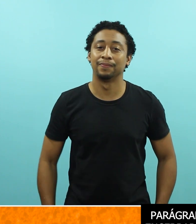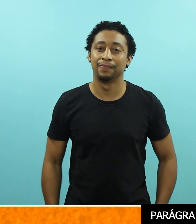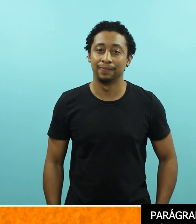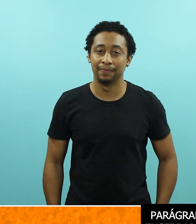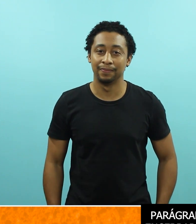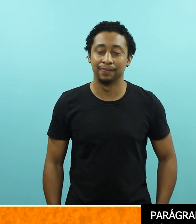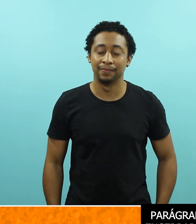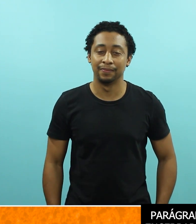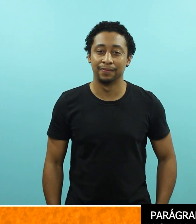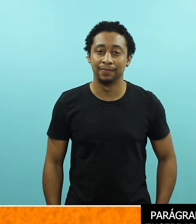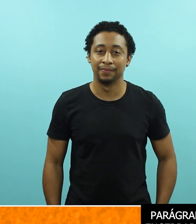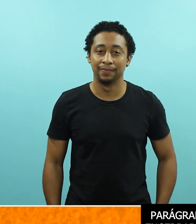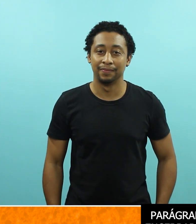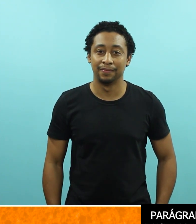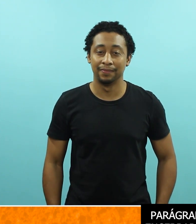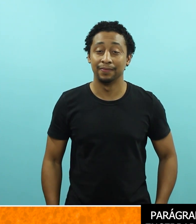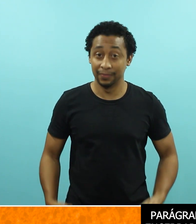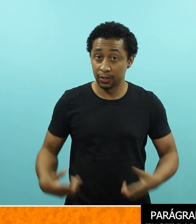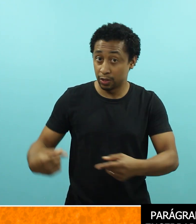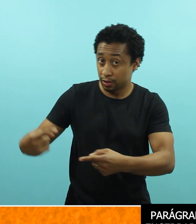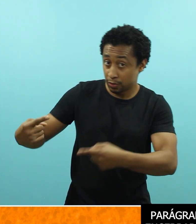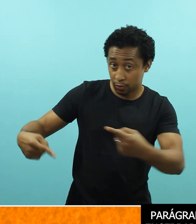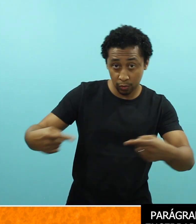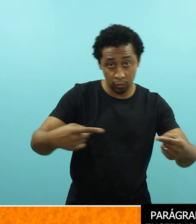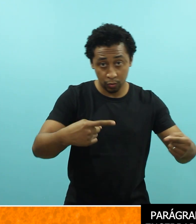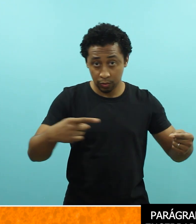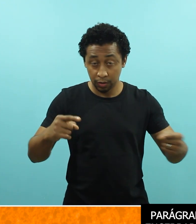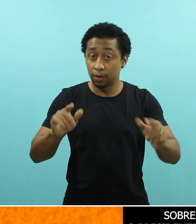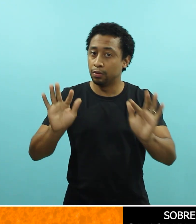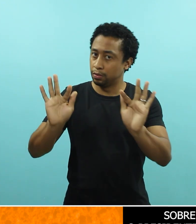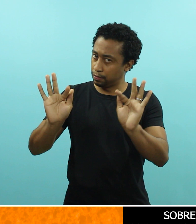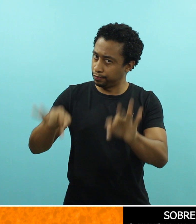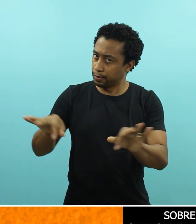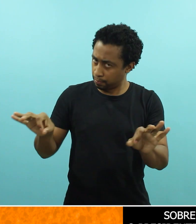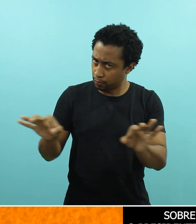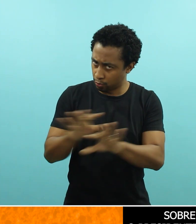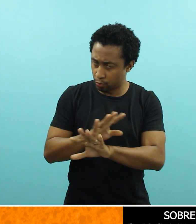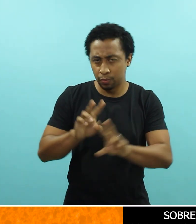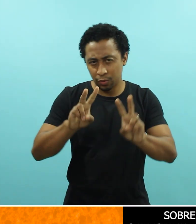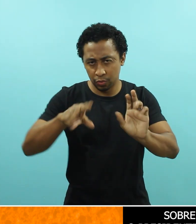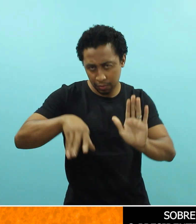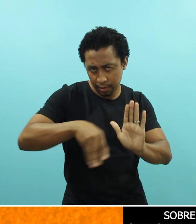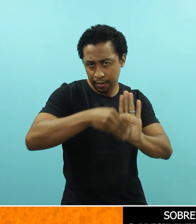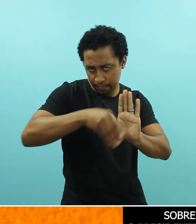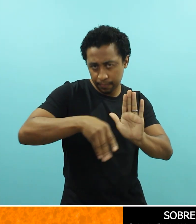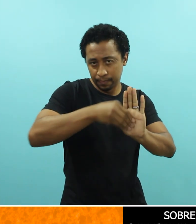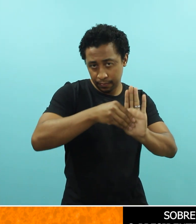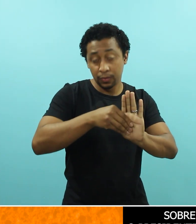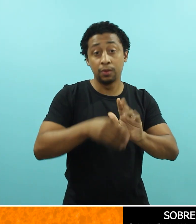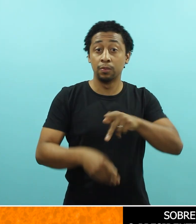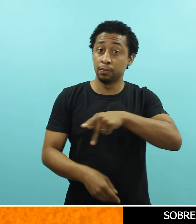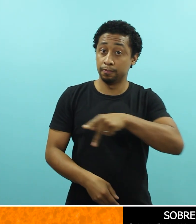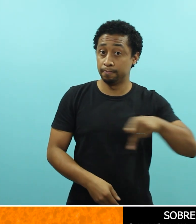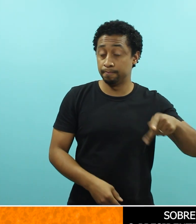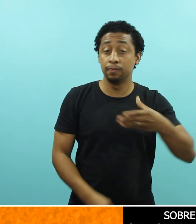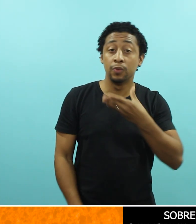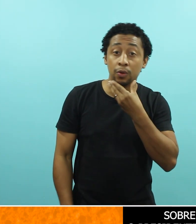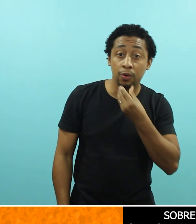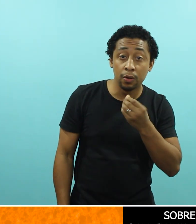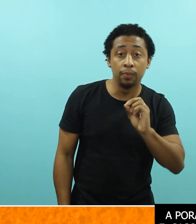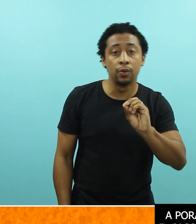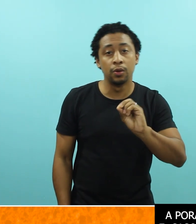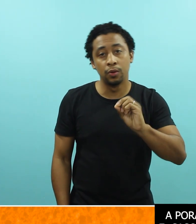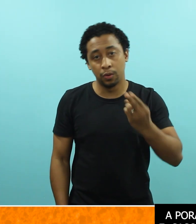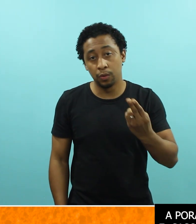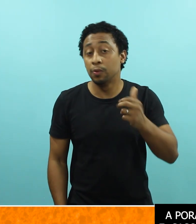Parágrafo 2º. Encerrada a discussão sobre a emenda, o presidente ou a